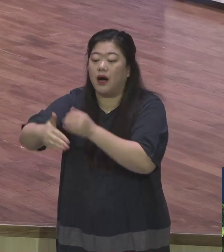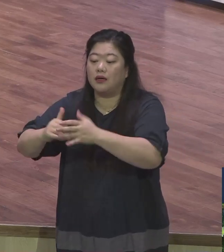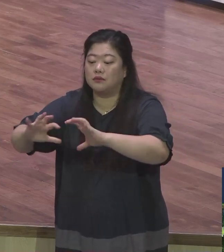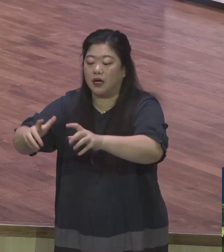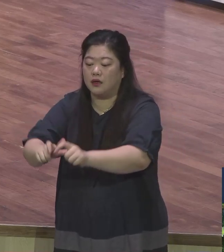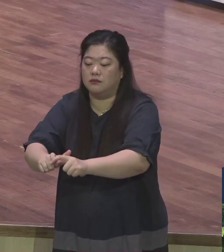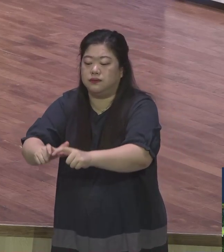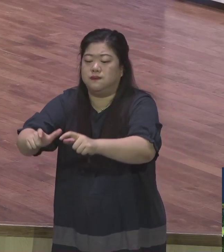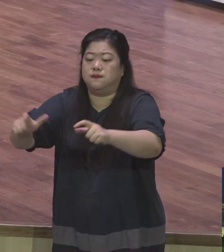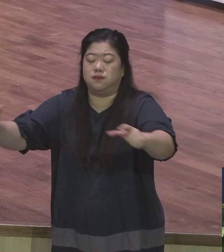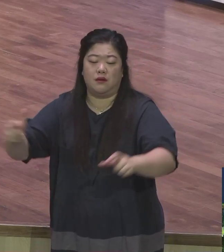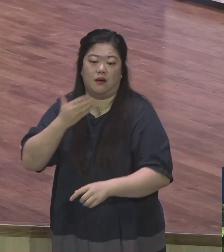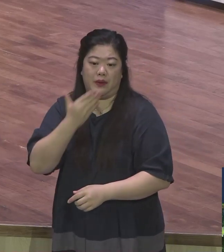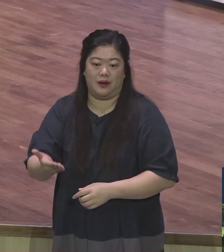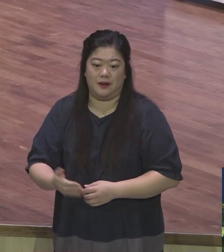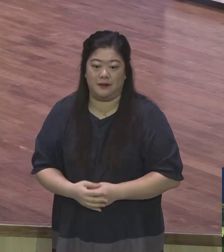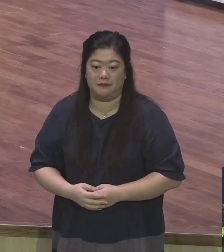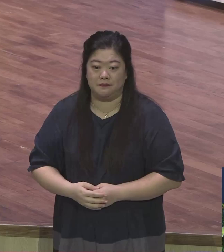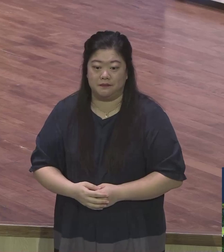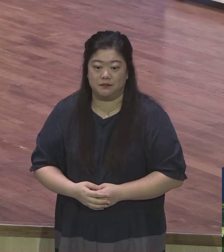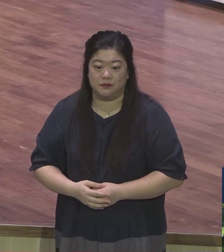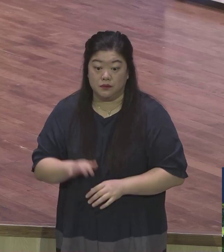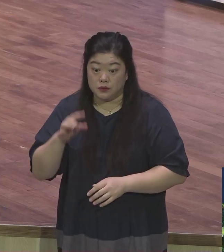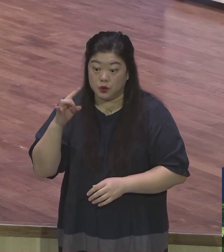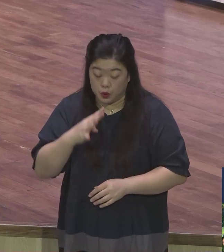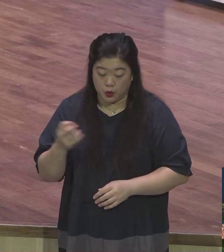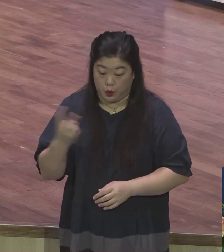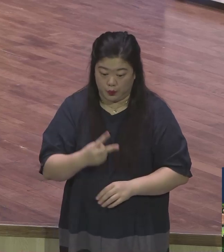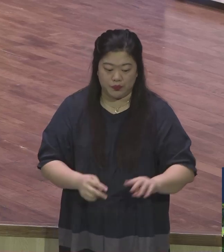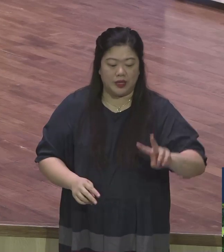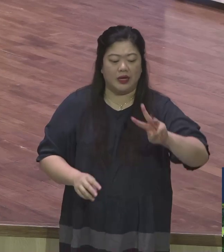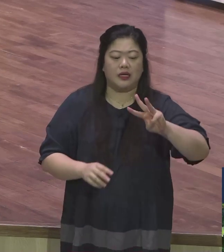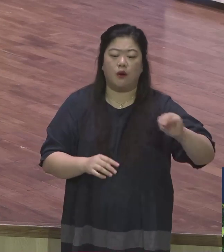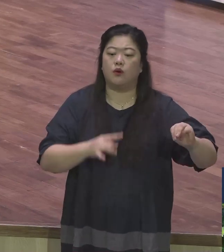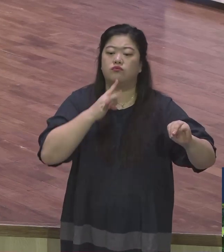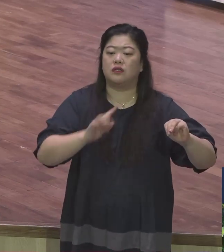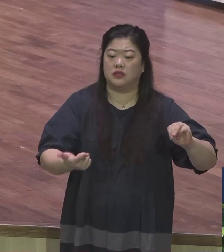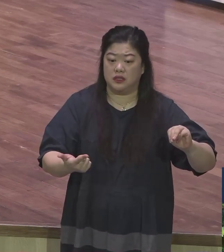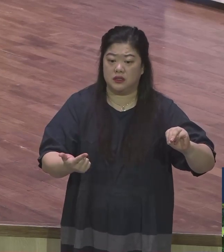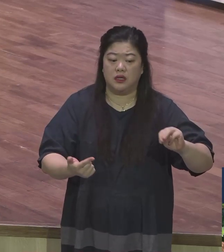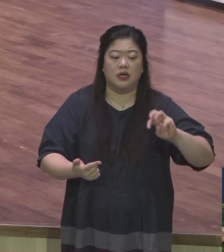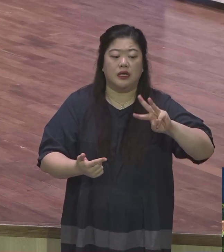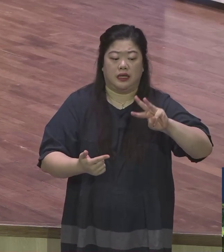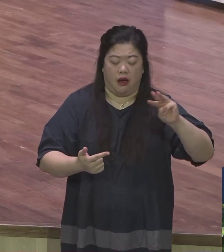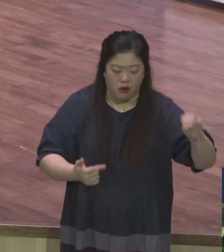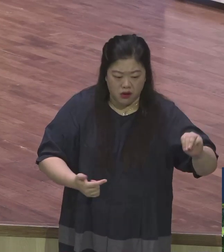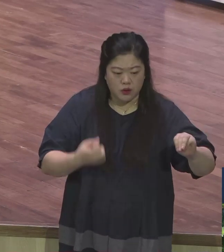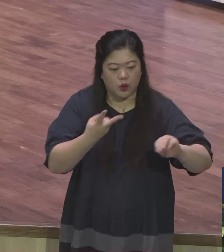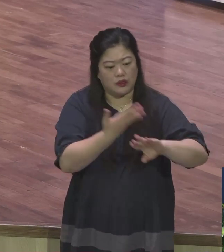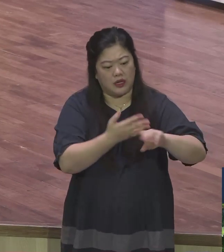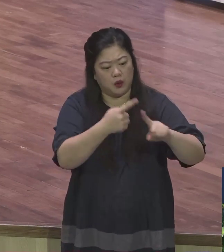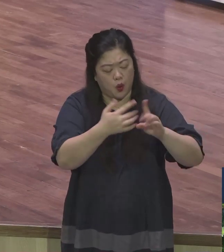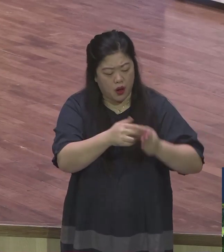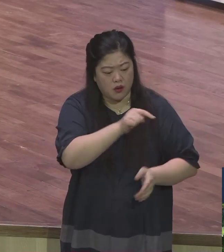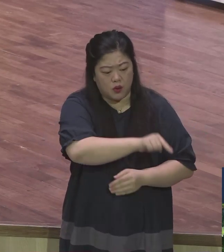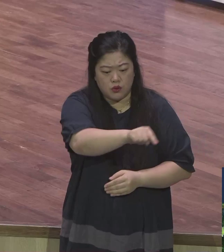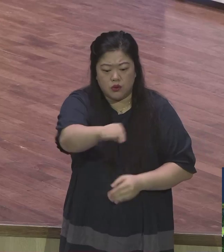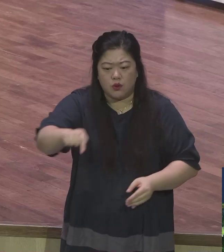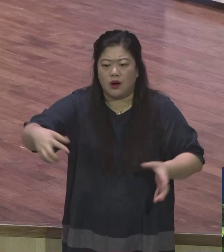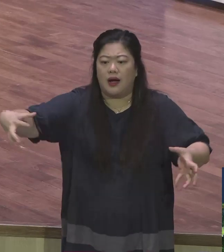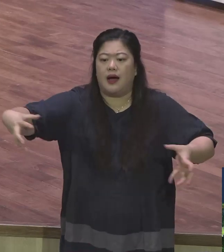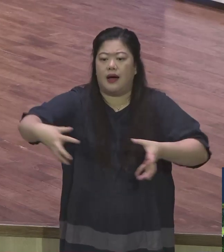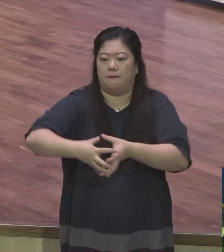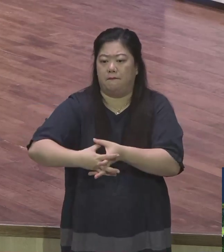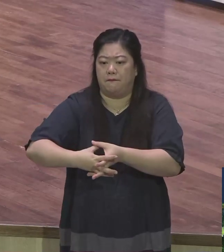확장해 나갈 수가 있습니다. 또 우리 교회만 아니라 전체 교회죠. 전체 교회 전체 연합 연합 같이 같이 갑니다.